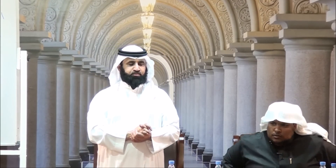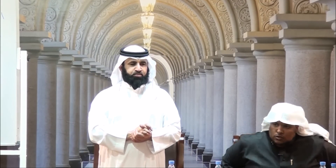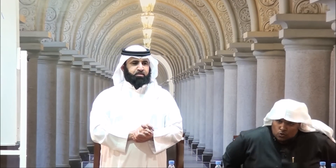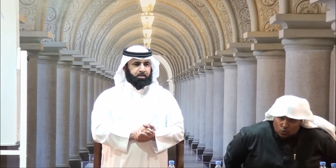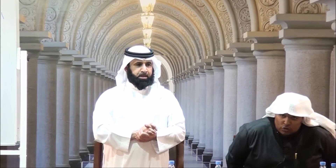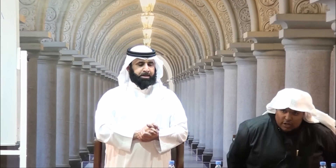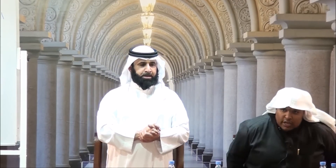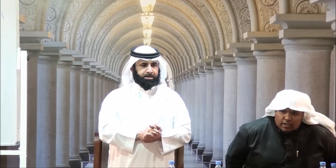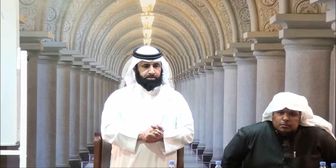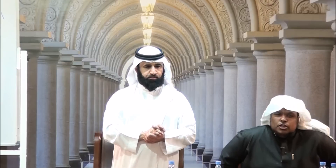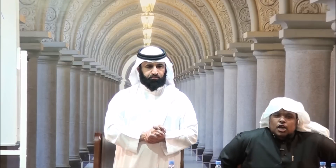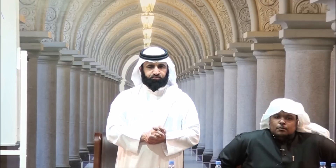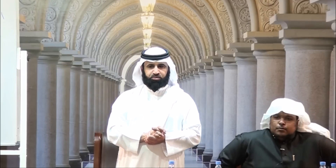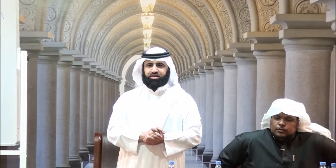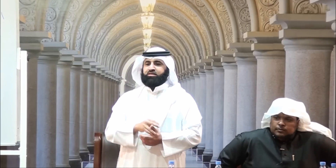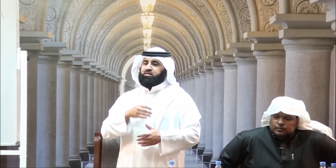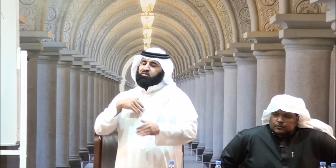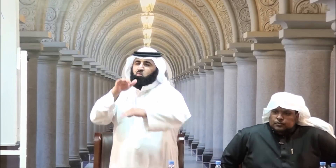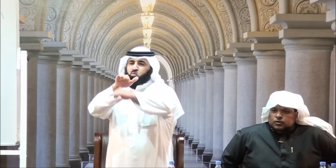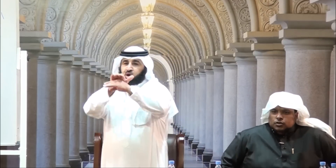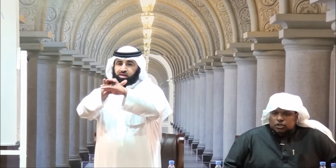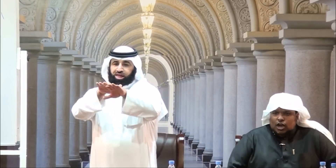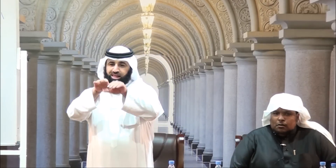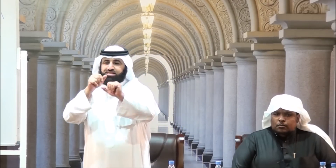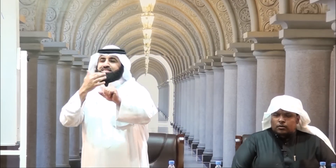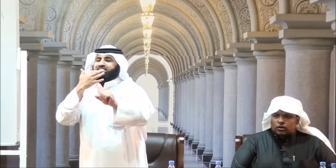الأماكن والتقيت بشاب